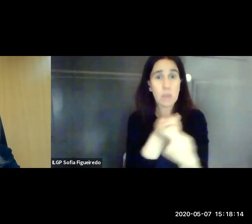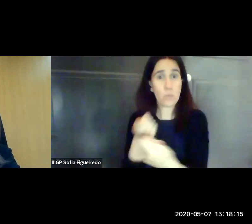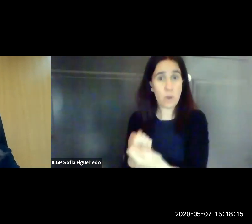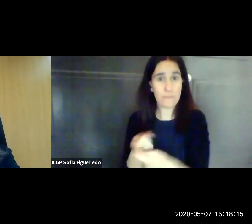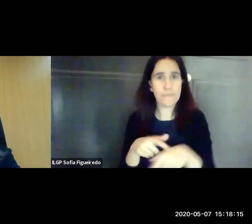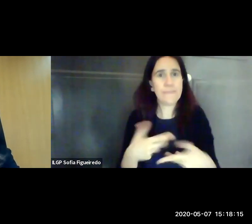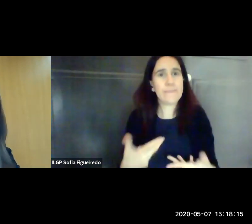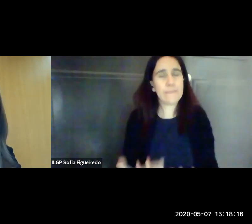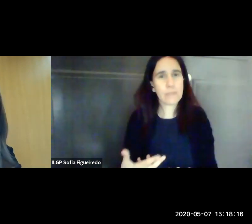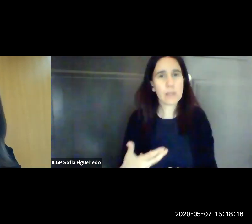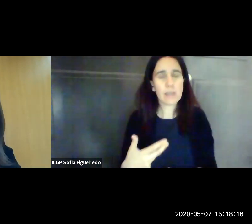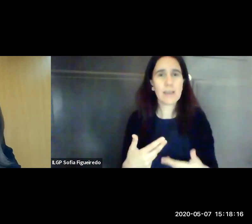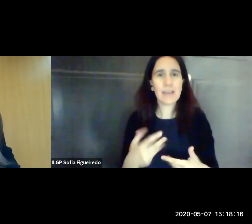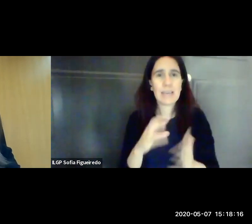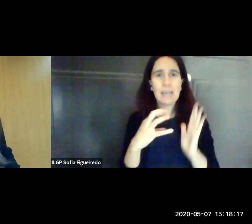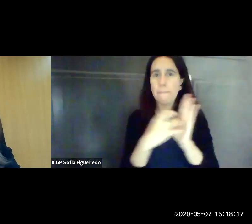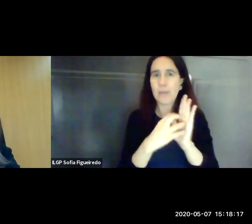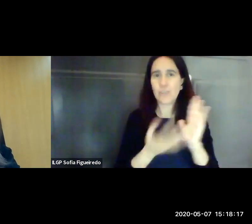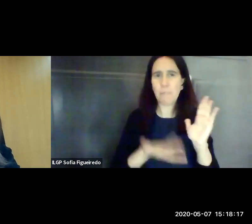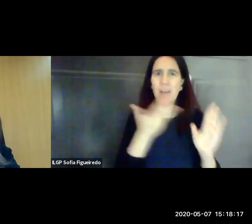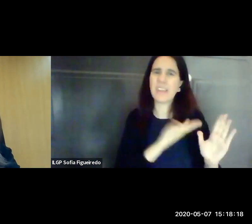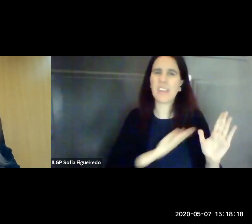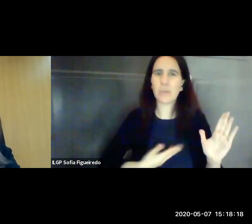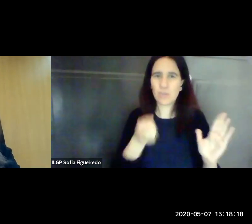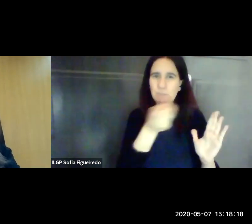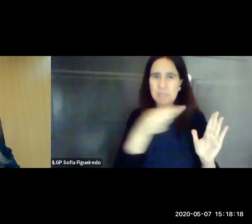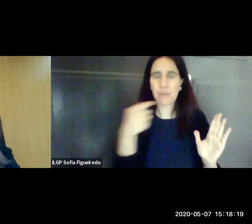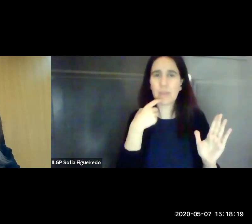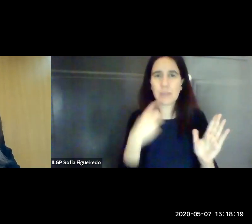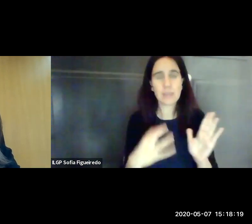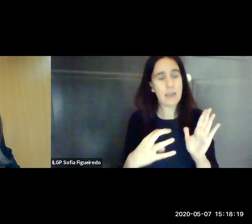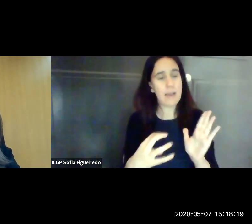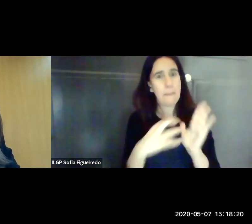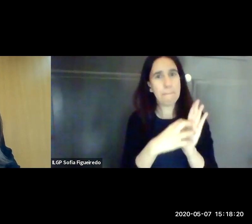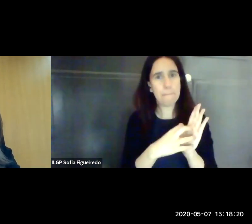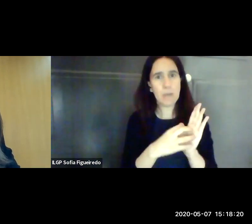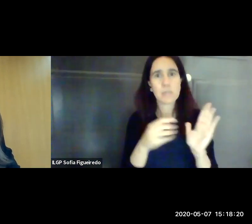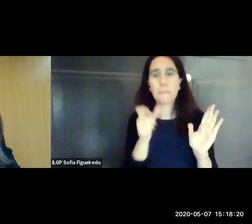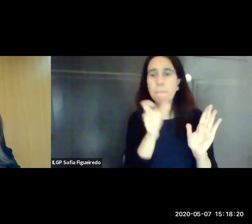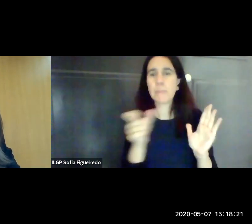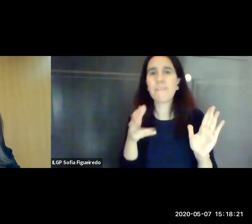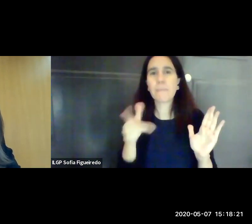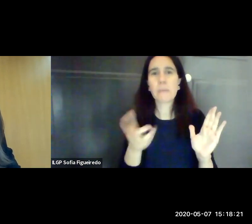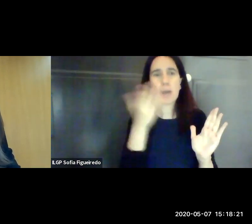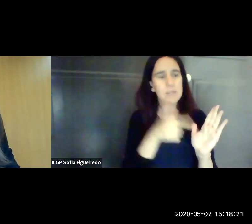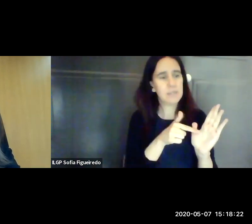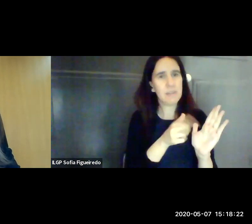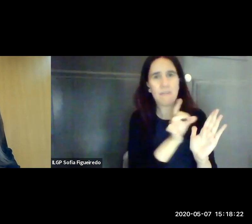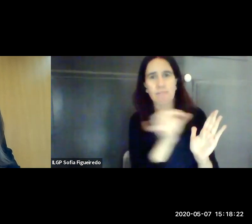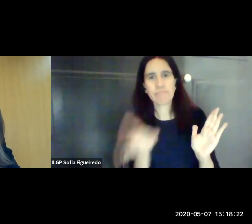a imagem conta mais, sempre contou, não é? A expressão já é antiga, a imagem vale mais do que 100 palavras, mas o que é facto é